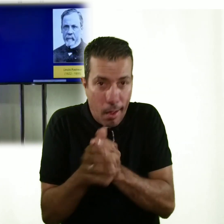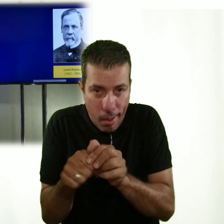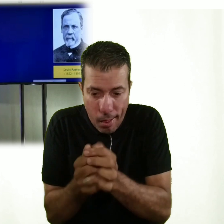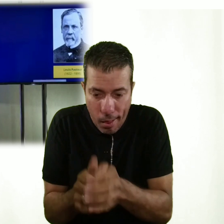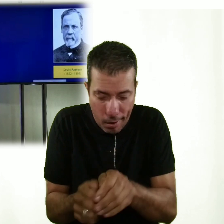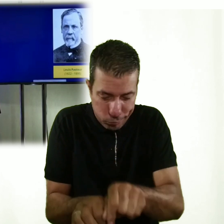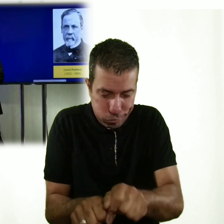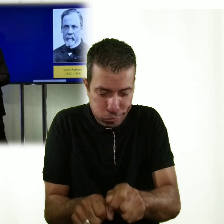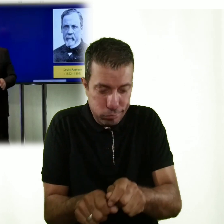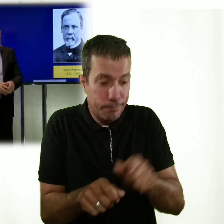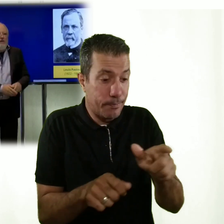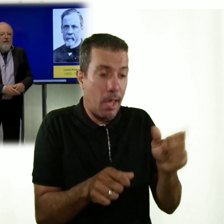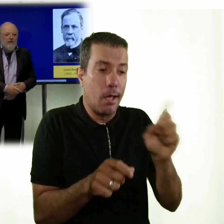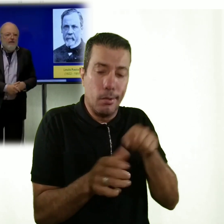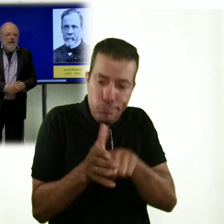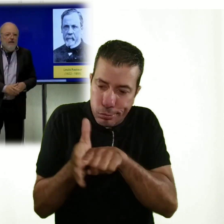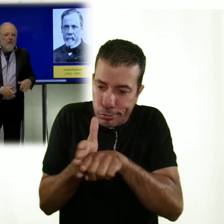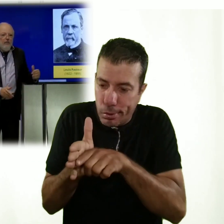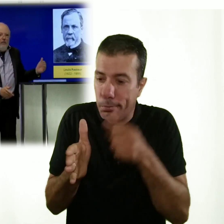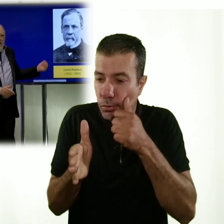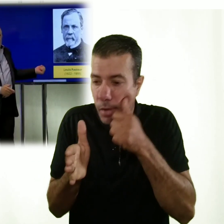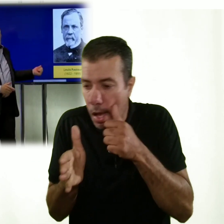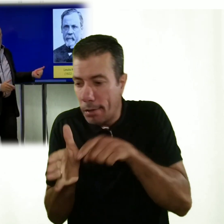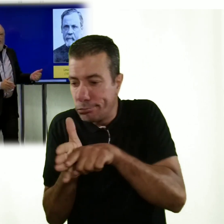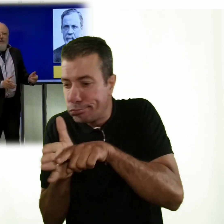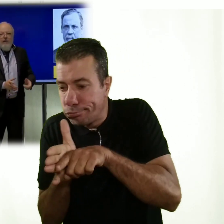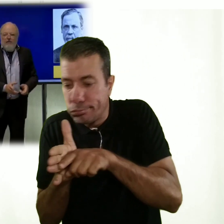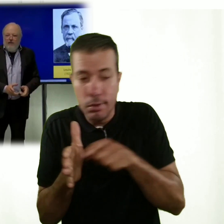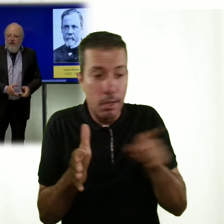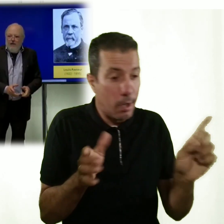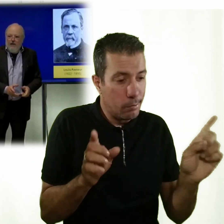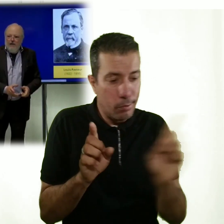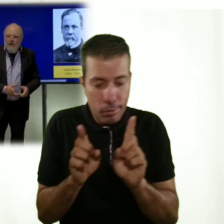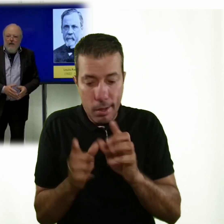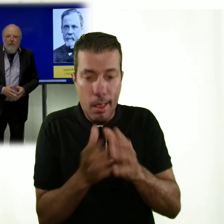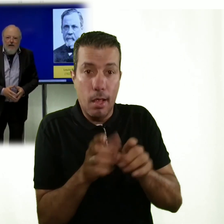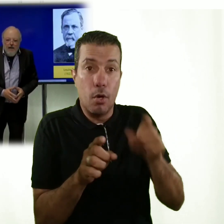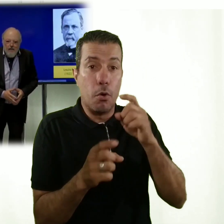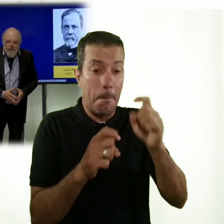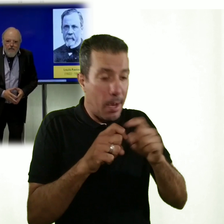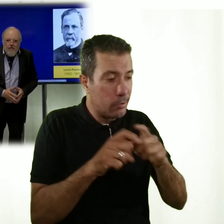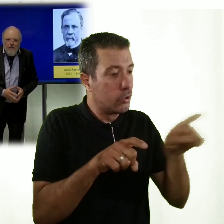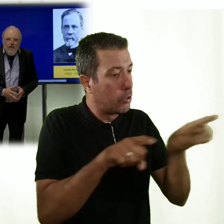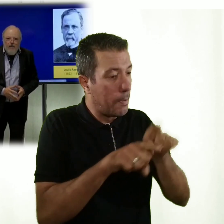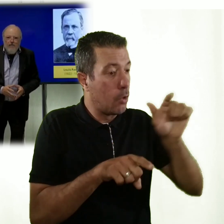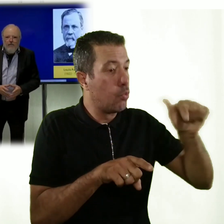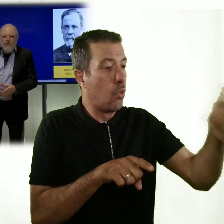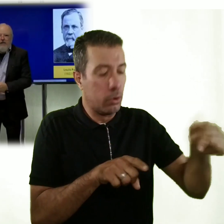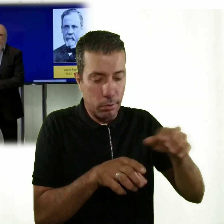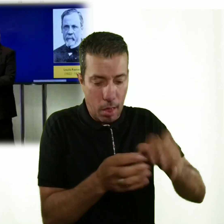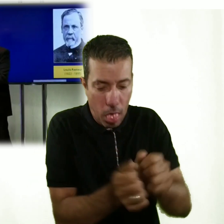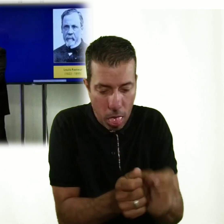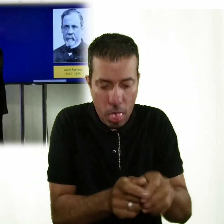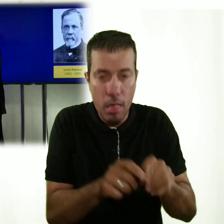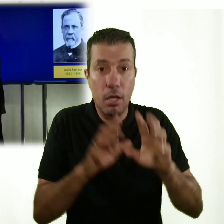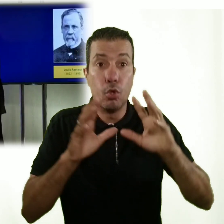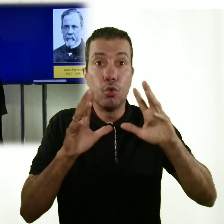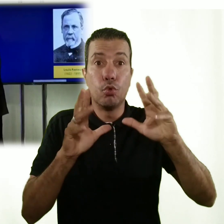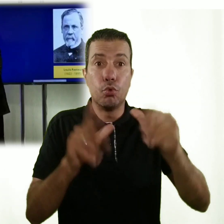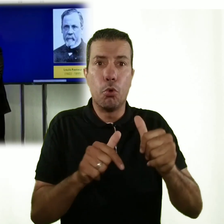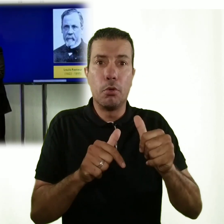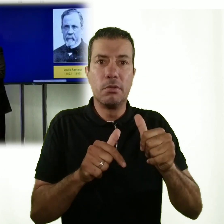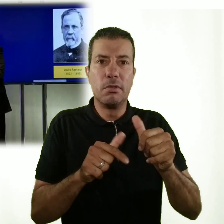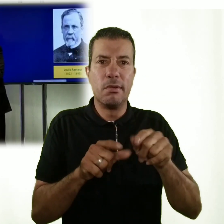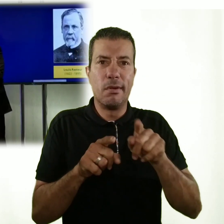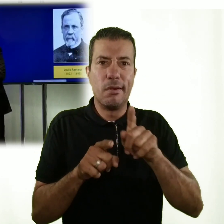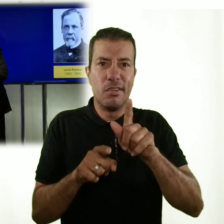mulher, depois eu lavo a mão nessa bacia, o outro médico lava a mão nessa bacia. Como é que é? Vocês estão trazendo o germe de uma